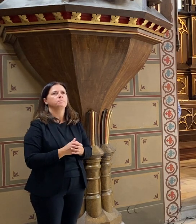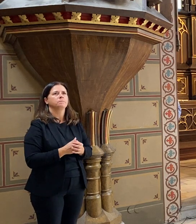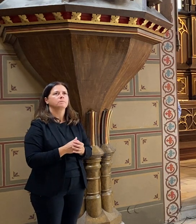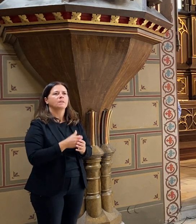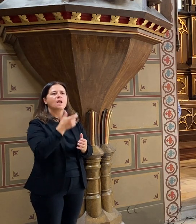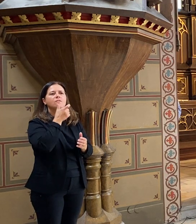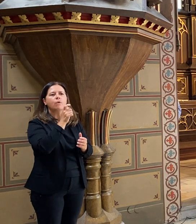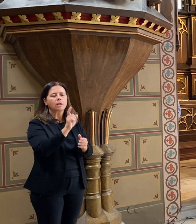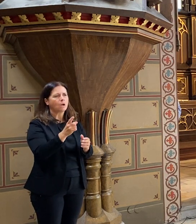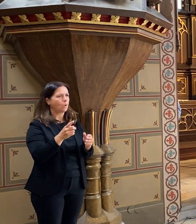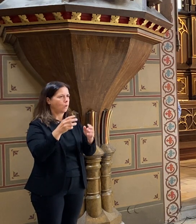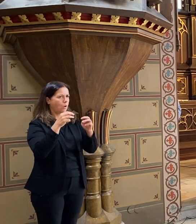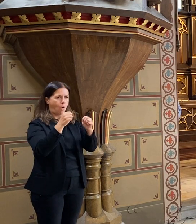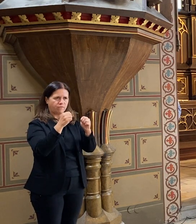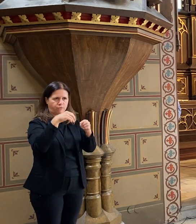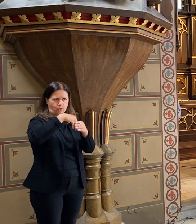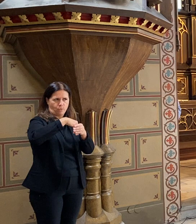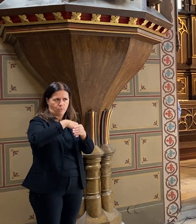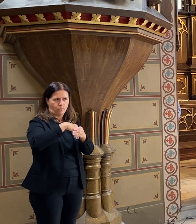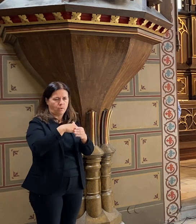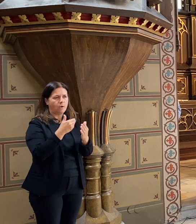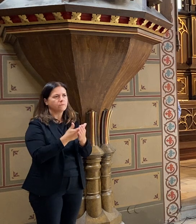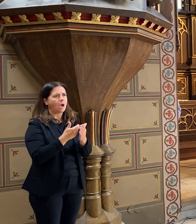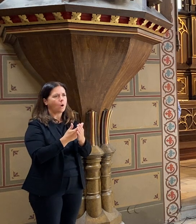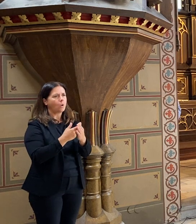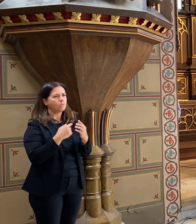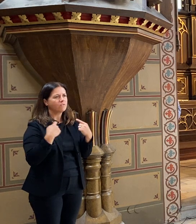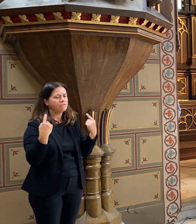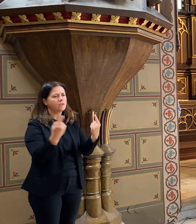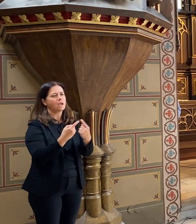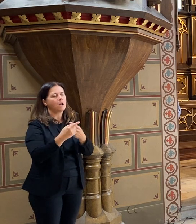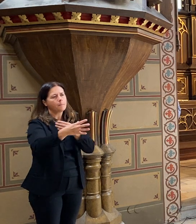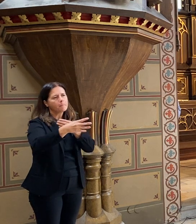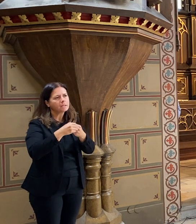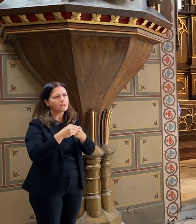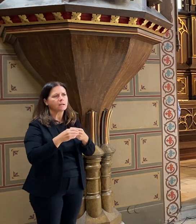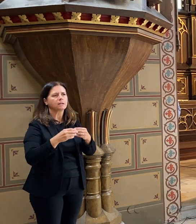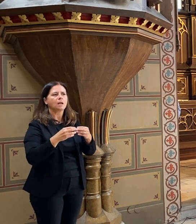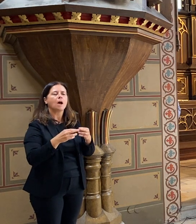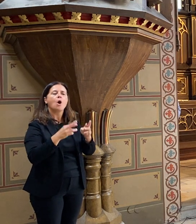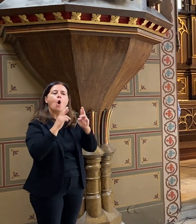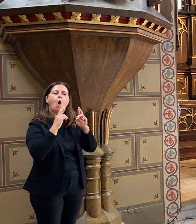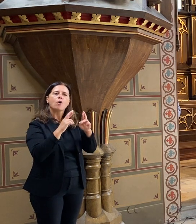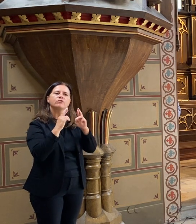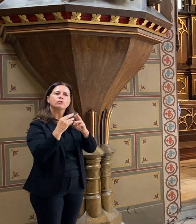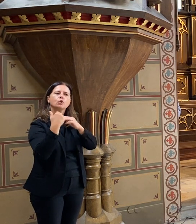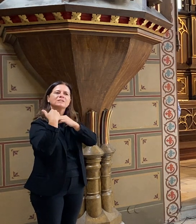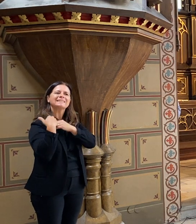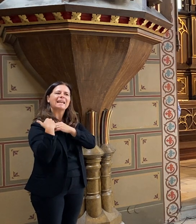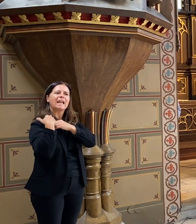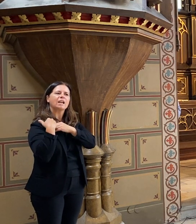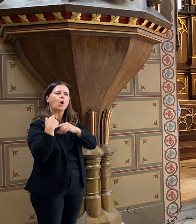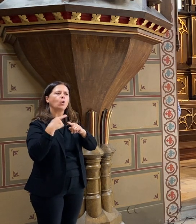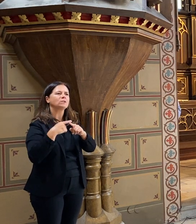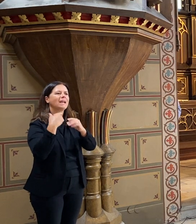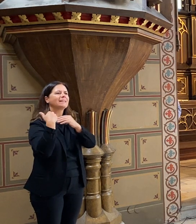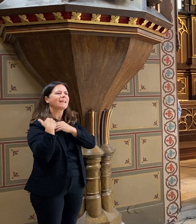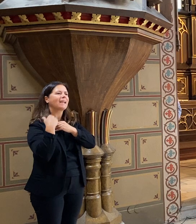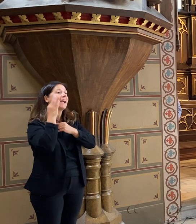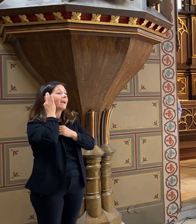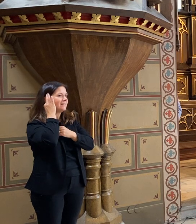ein Wort der Hoffnung. Und so sind wir miteinander Hoffnungsträger und Hoffnungsträgerinnen.